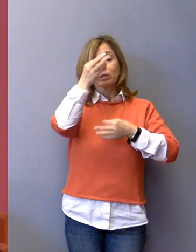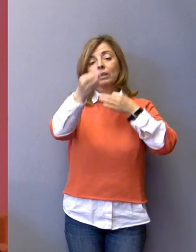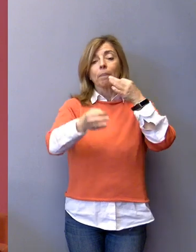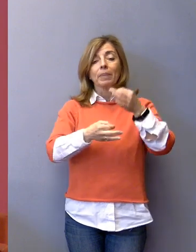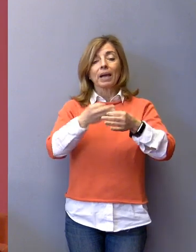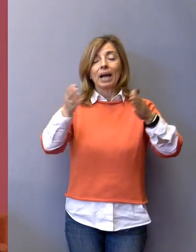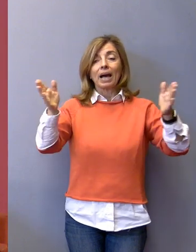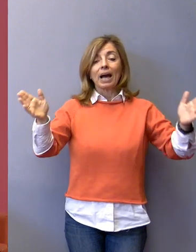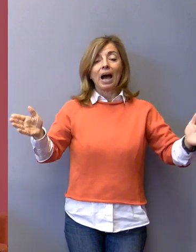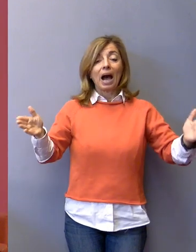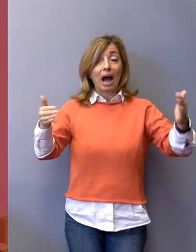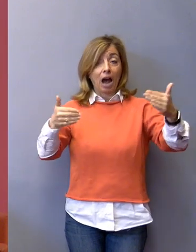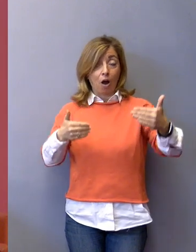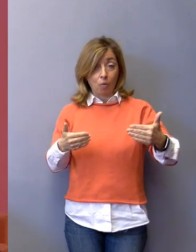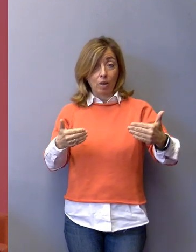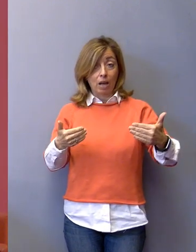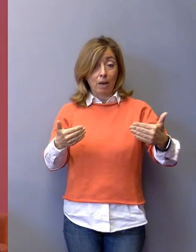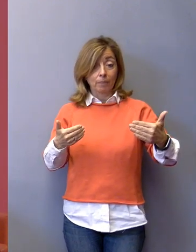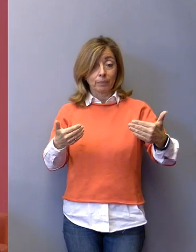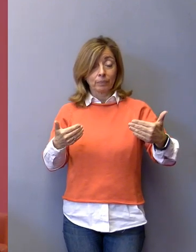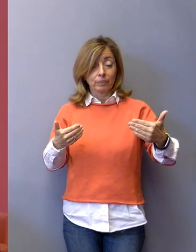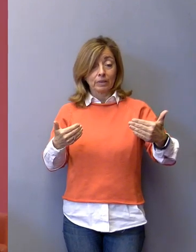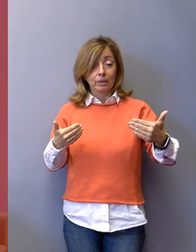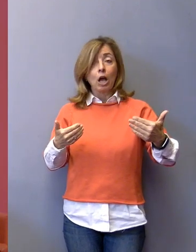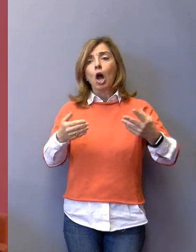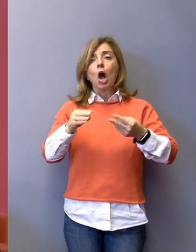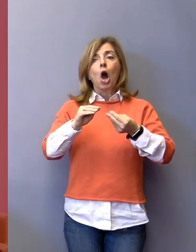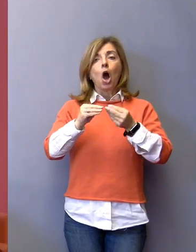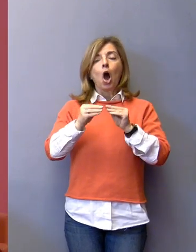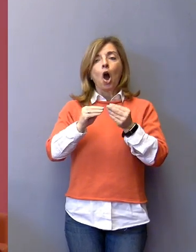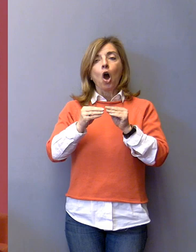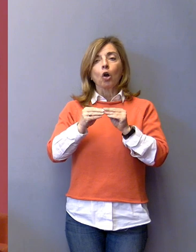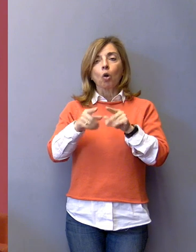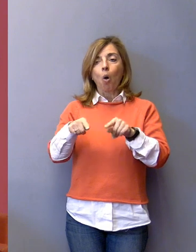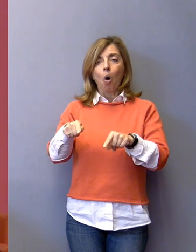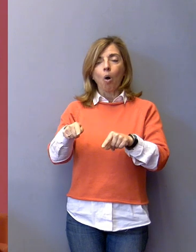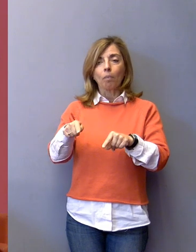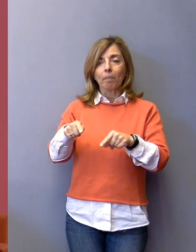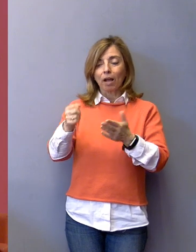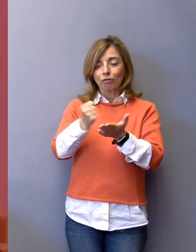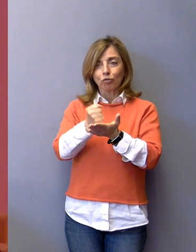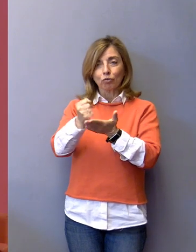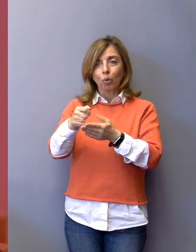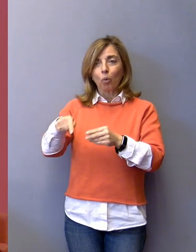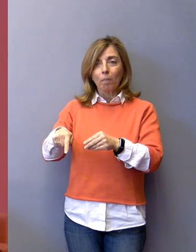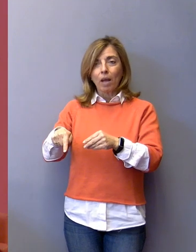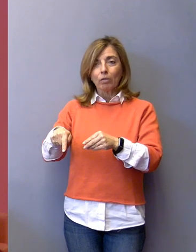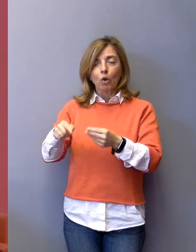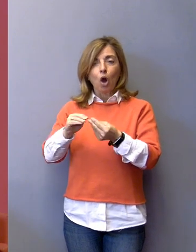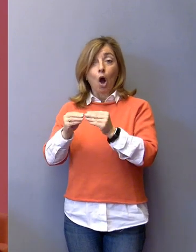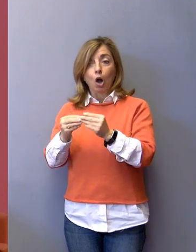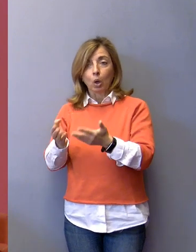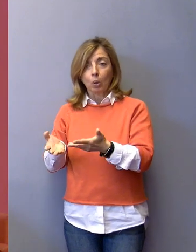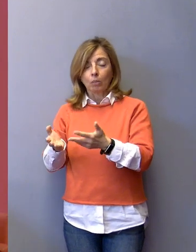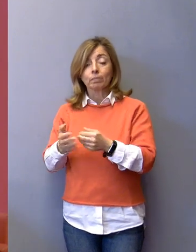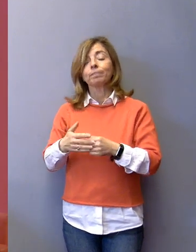Com'è andata la versione Com'è andata la la vicenda su questo documento documento che noi abbiamo proposto